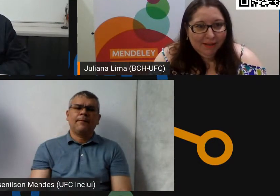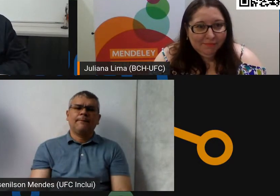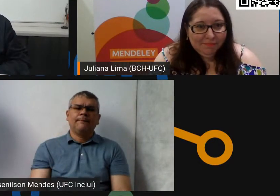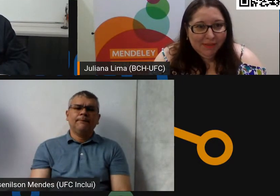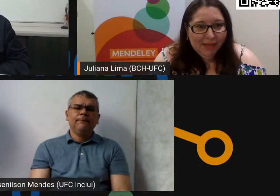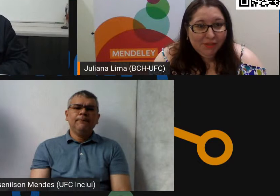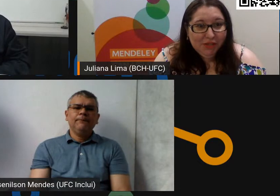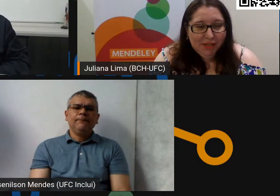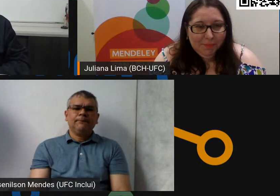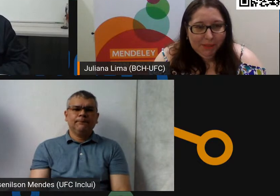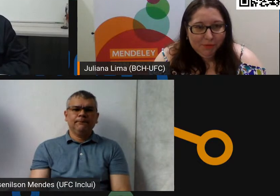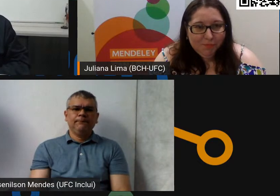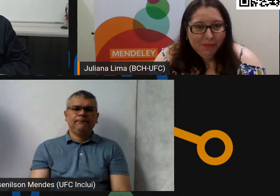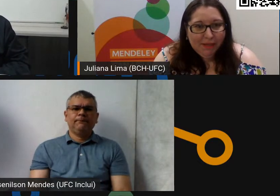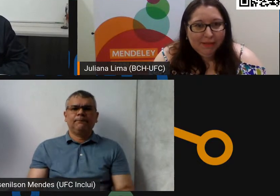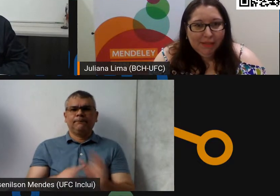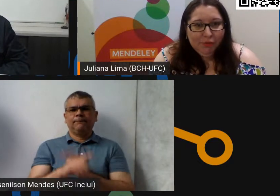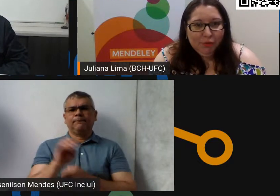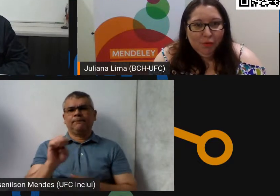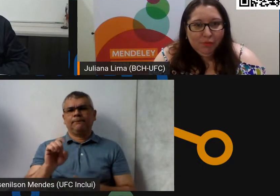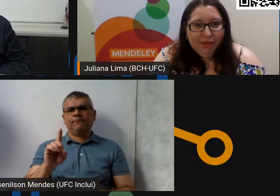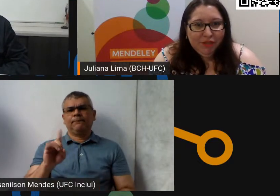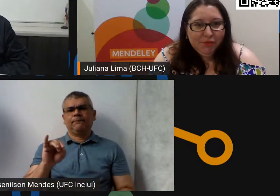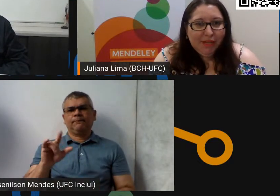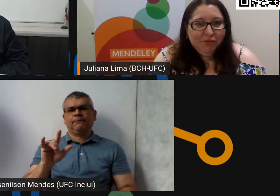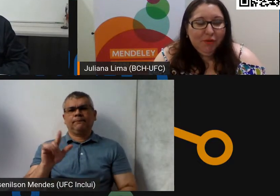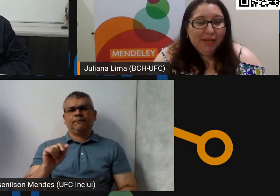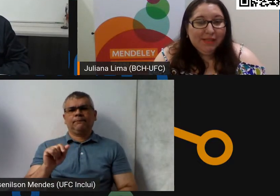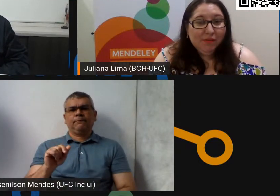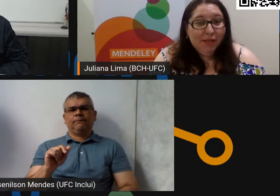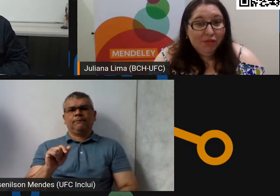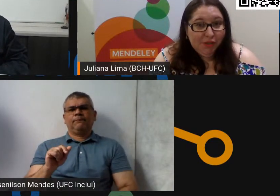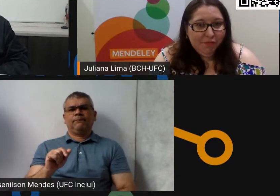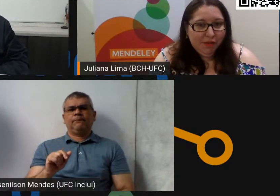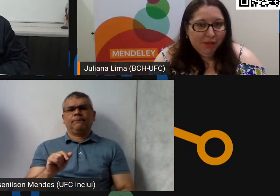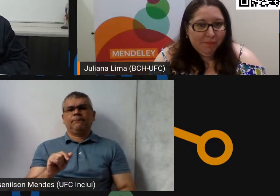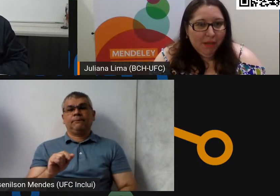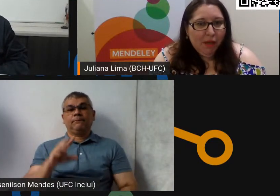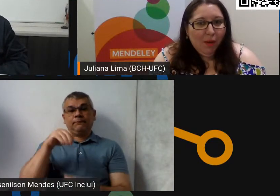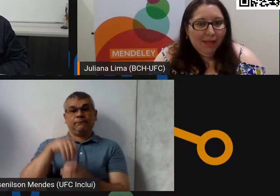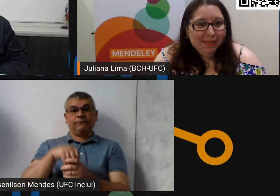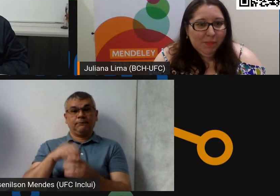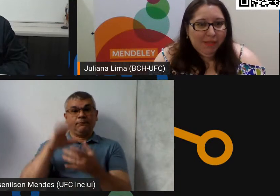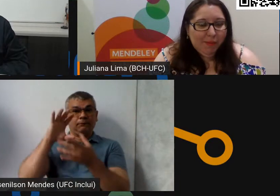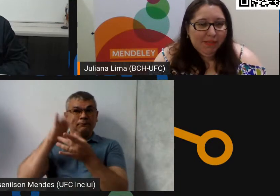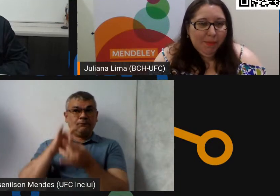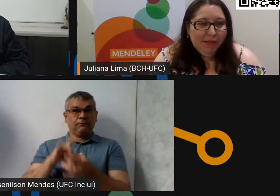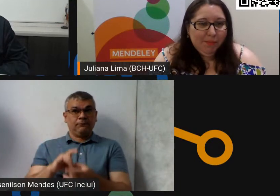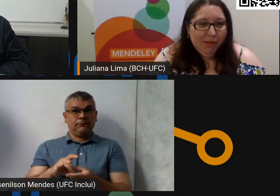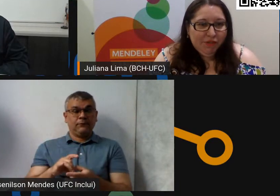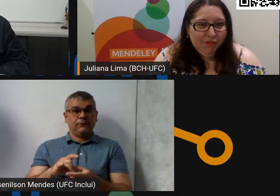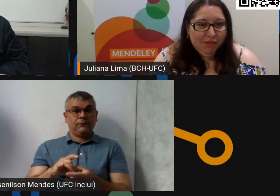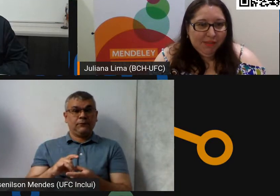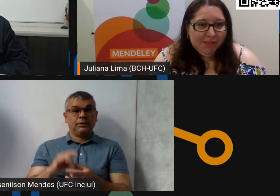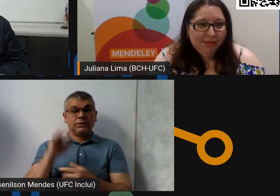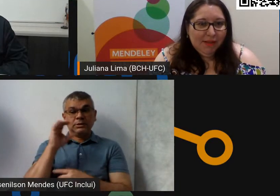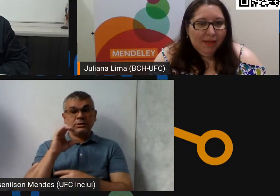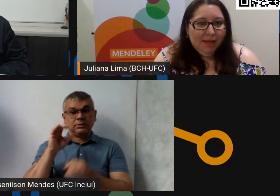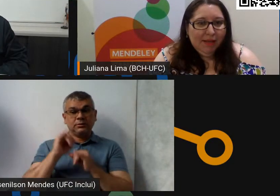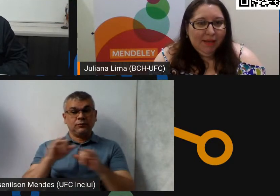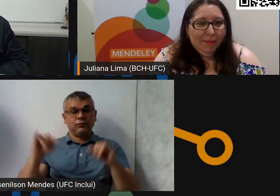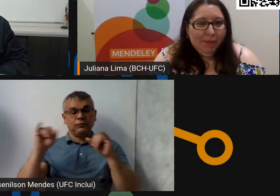da Edila Ribeiro. Dentro do contexto da divulgação científica, quais as principais